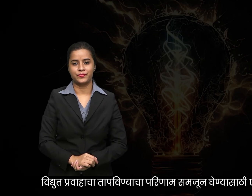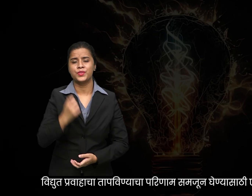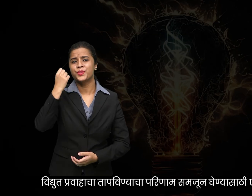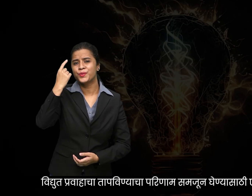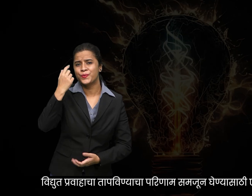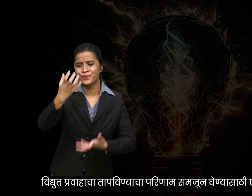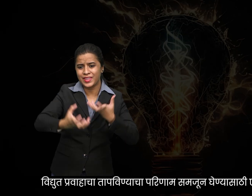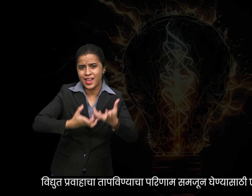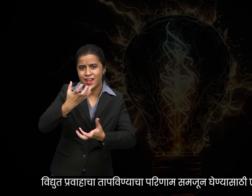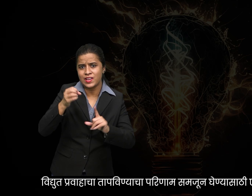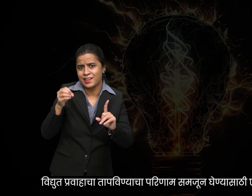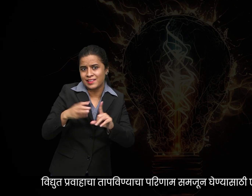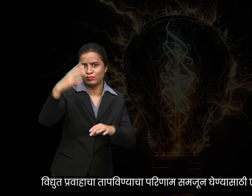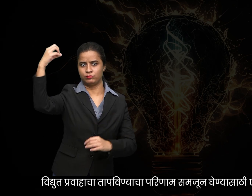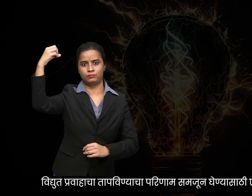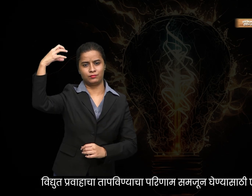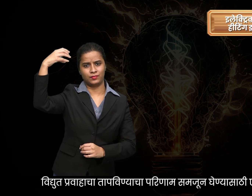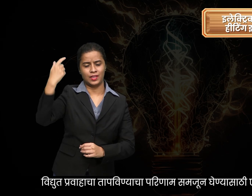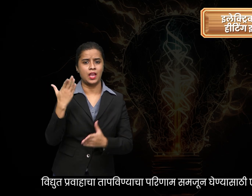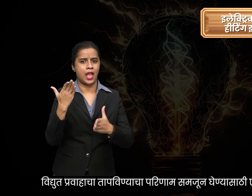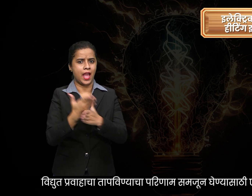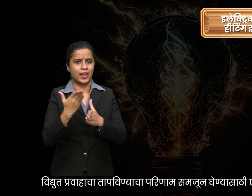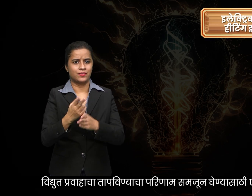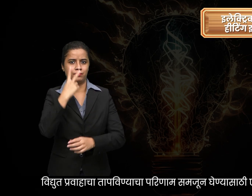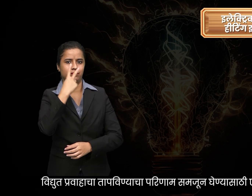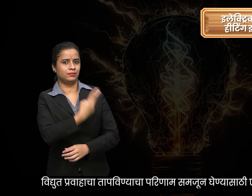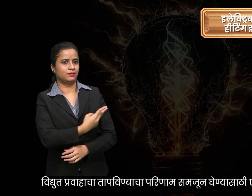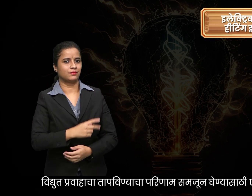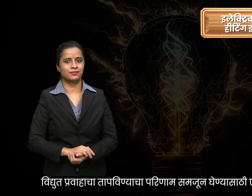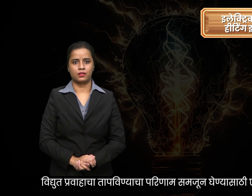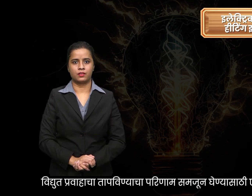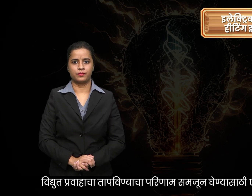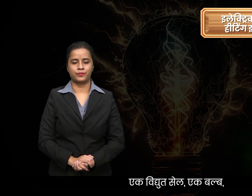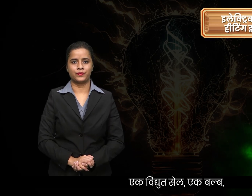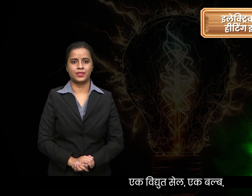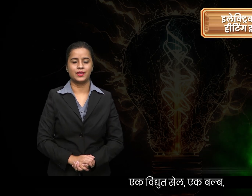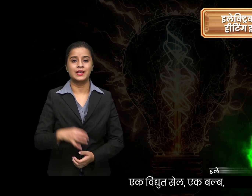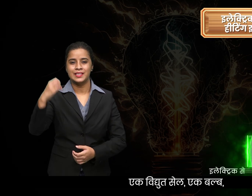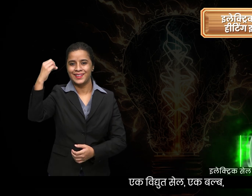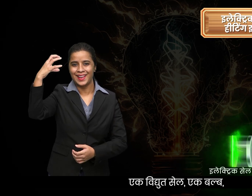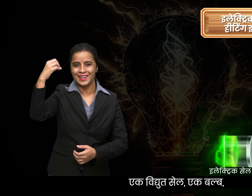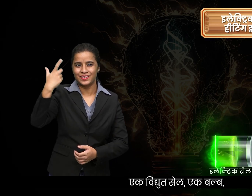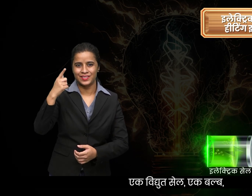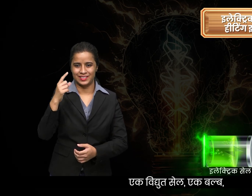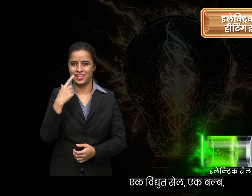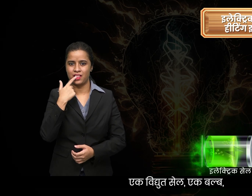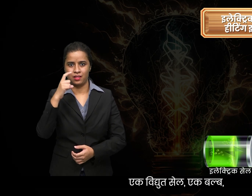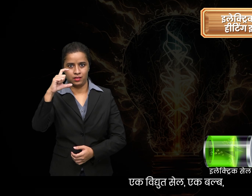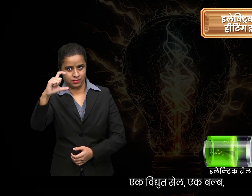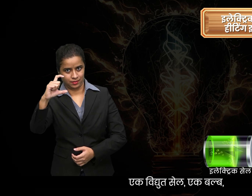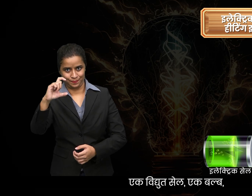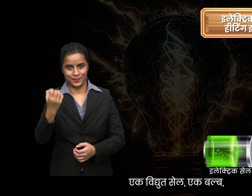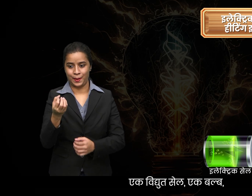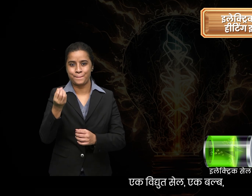विद्युत प्रवाहांच्या तापविण्याचे परिणाम समजून घेण्यासाठी एक कृती करू. एक विद्युत सेल, एक बल्ब,